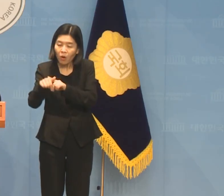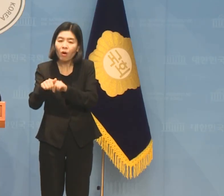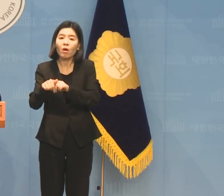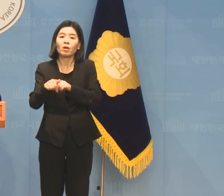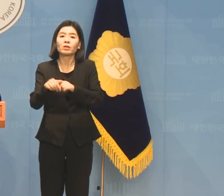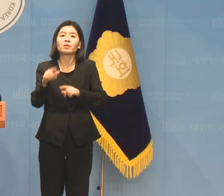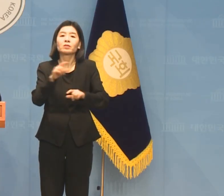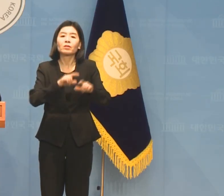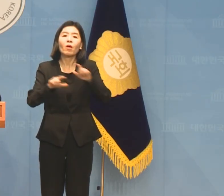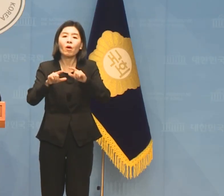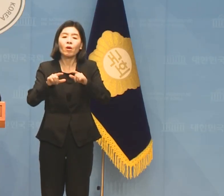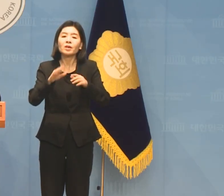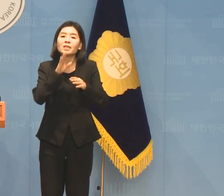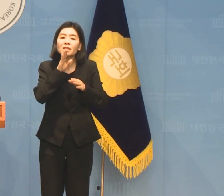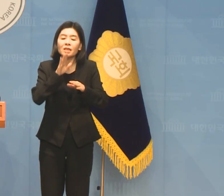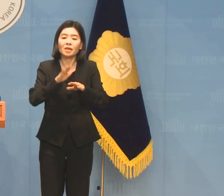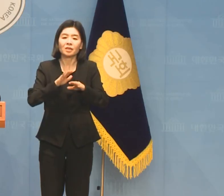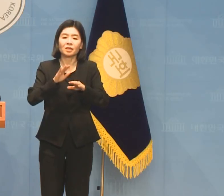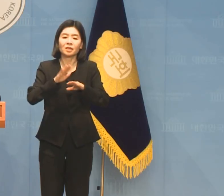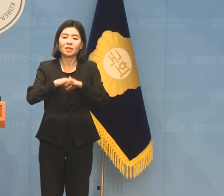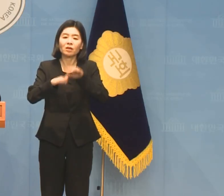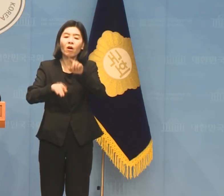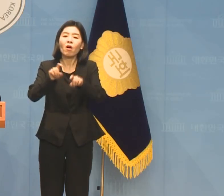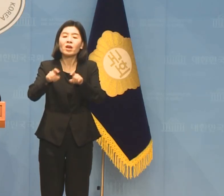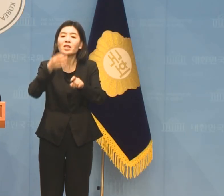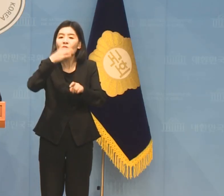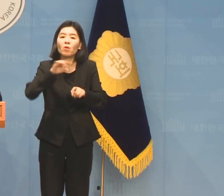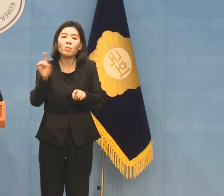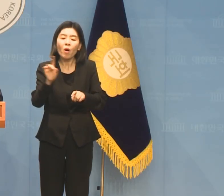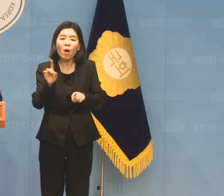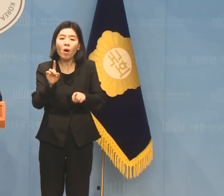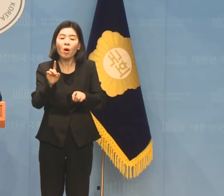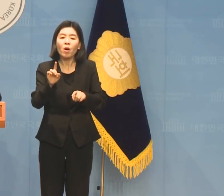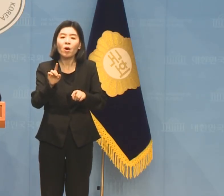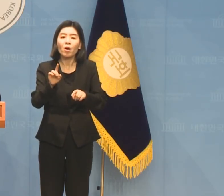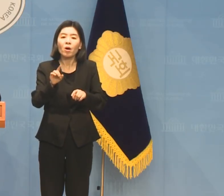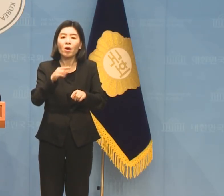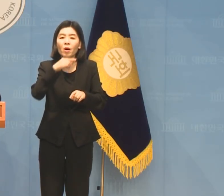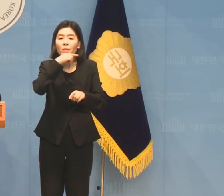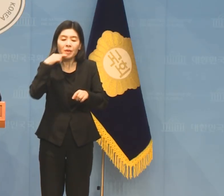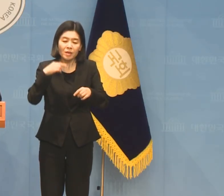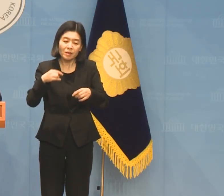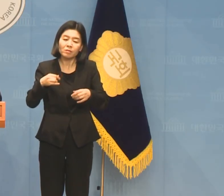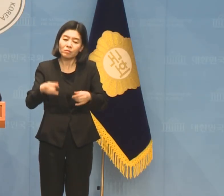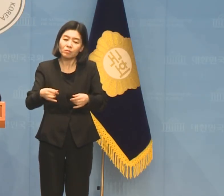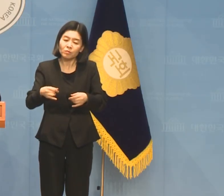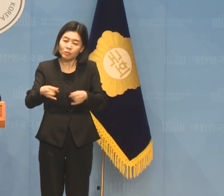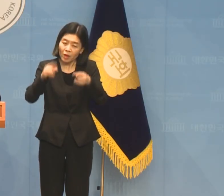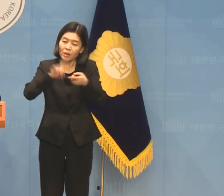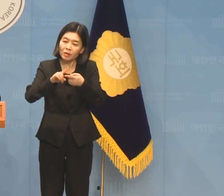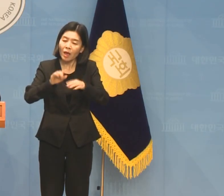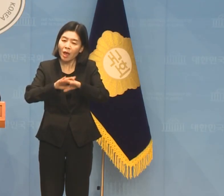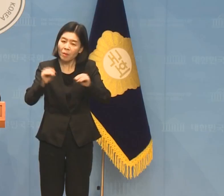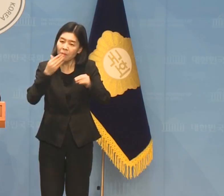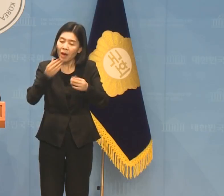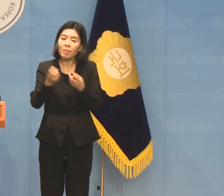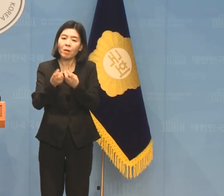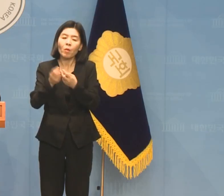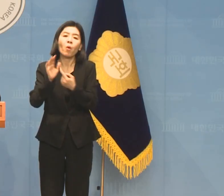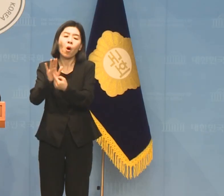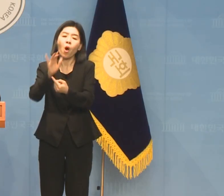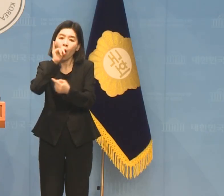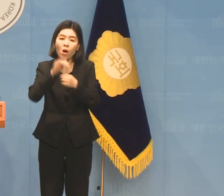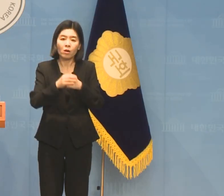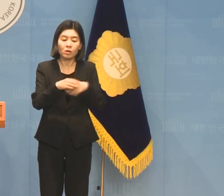유지하면서도 재정 부담을 줄일 수 있는 합리적 정책입니다. 반면 김 후보는 자신이 내세운 무임승차 확대